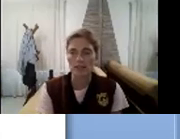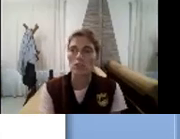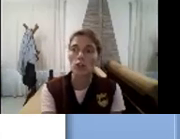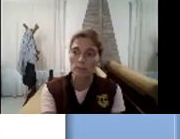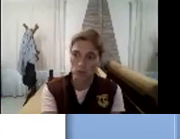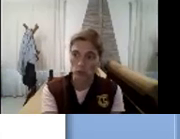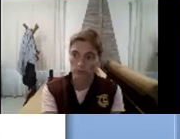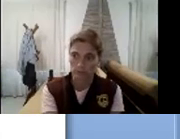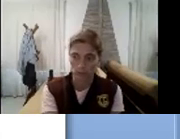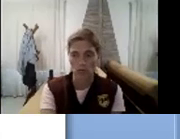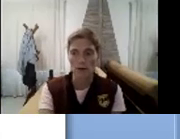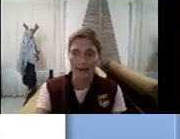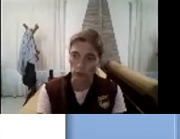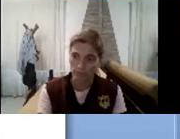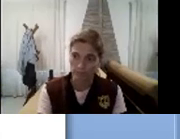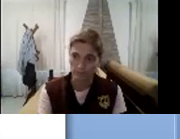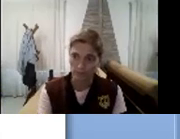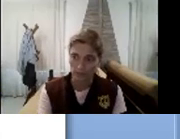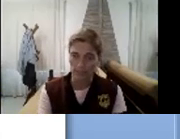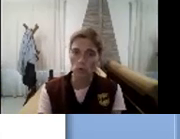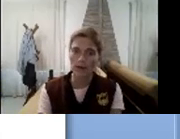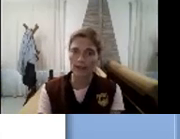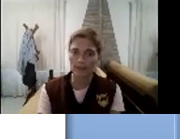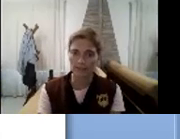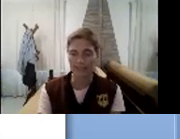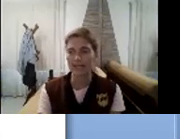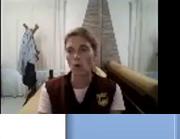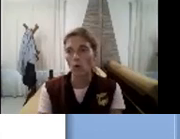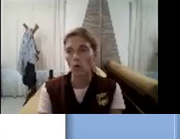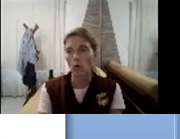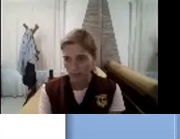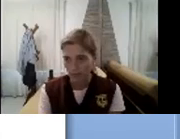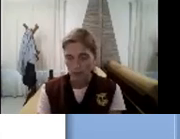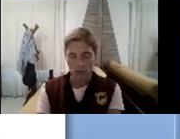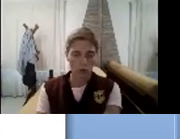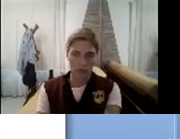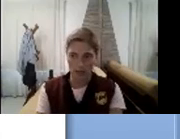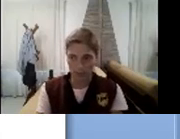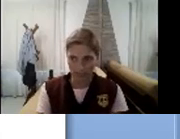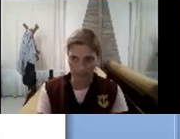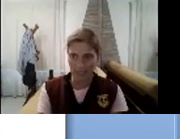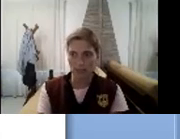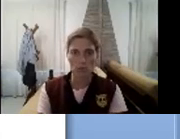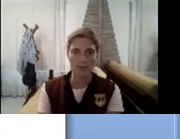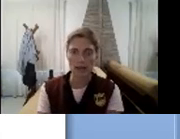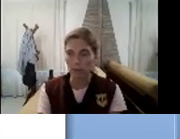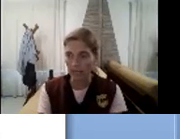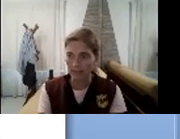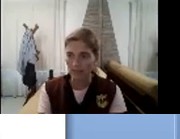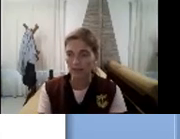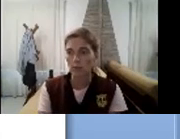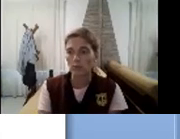la dio a una señora mayor que usaba bastón. Y Sí. Juana quería jugar. Corría por el jardín, rompía